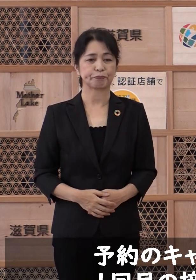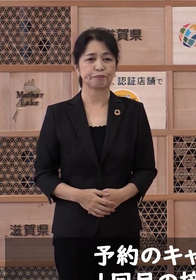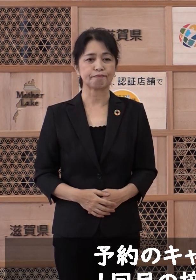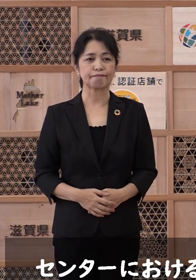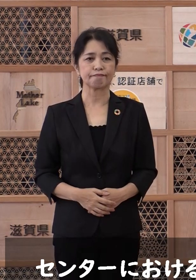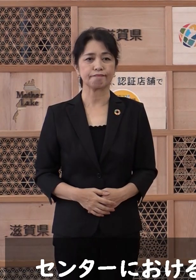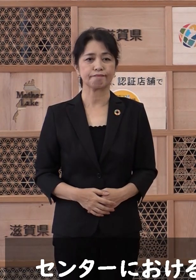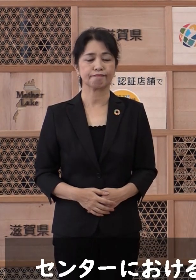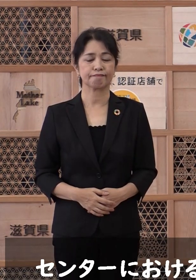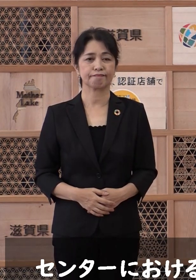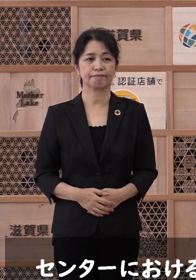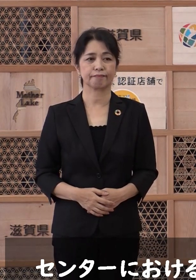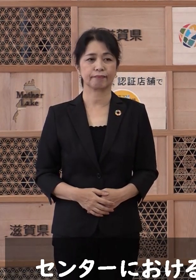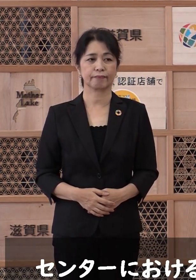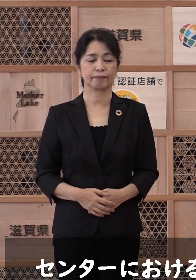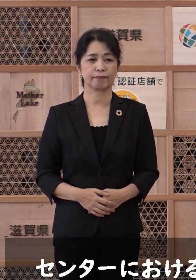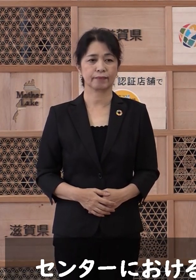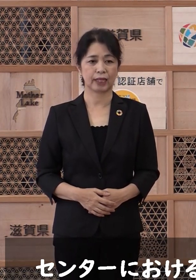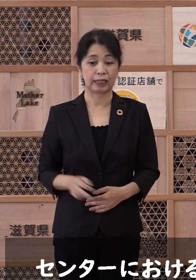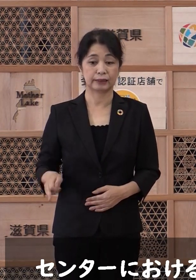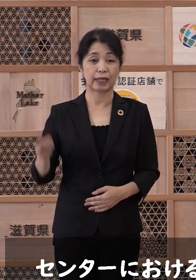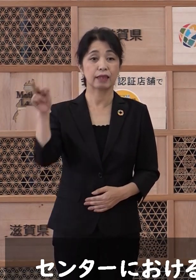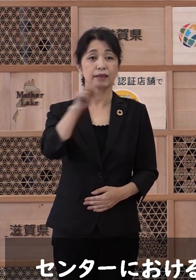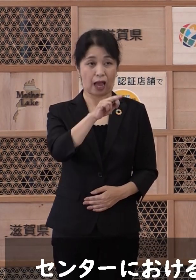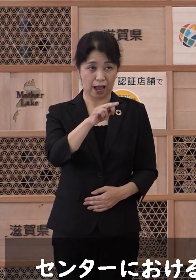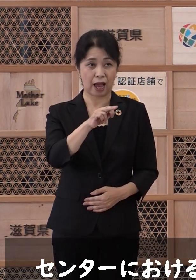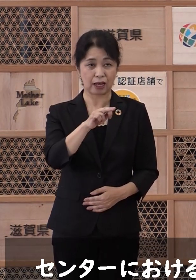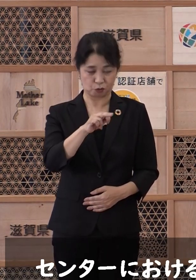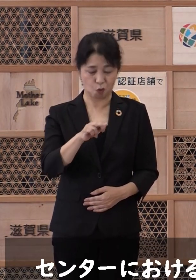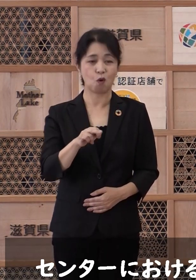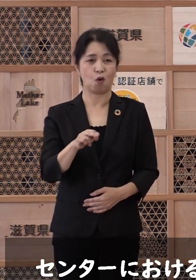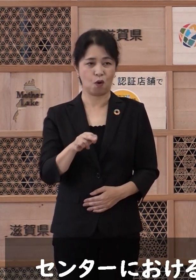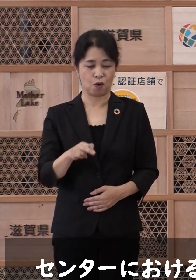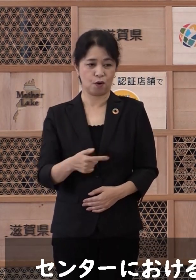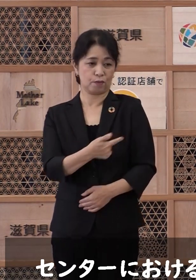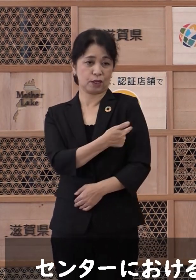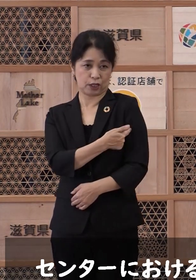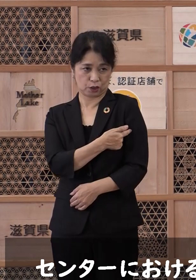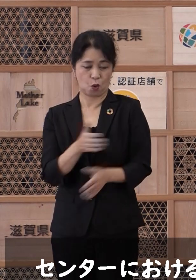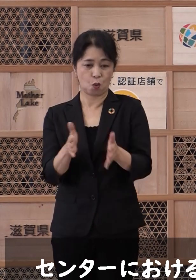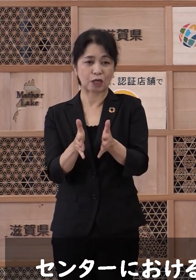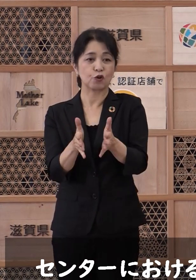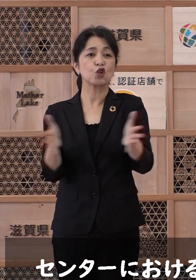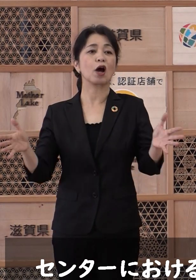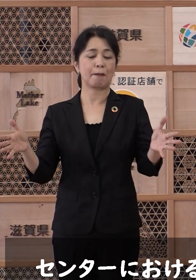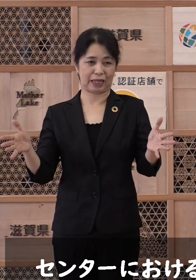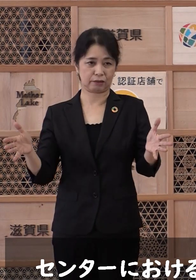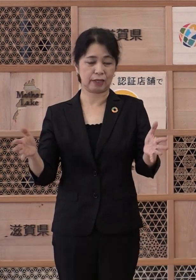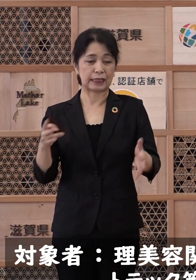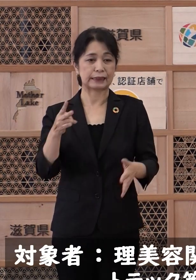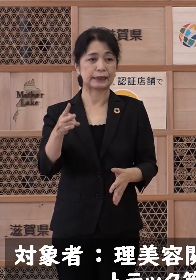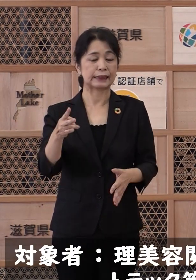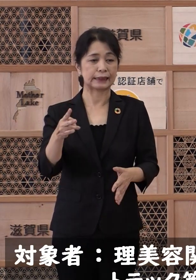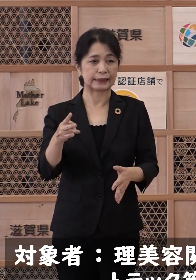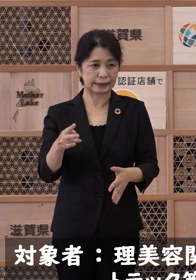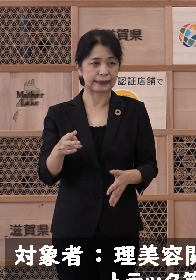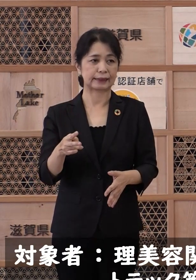。センターにおける接種対象者を広げます。第2弾といたしまして、